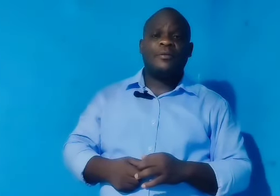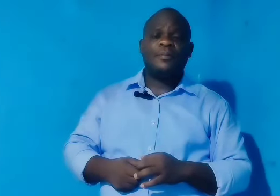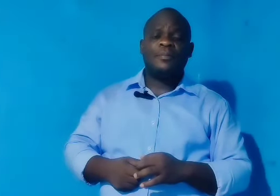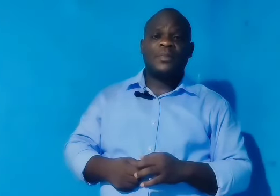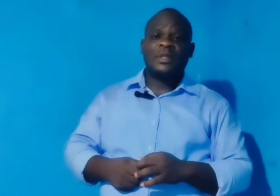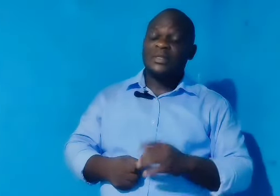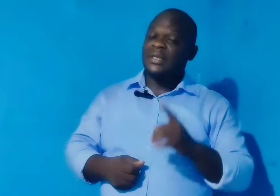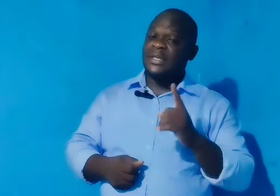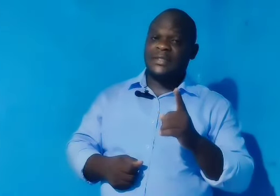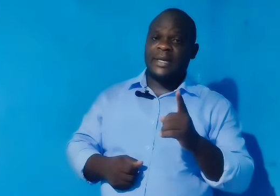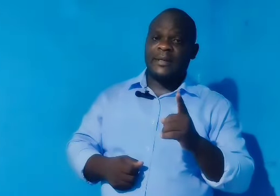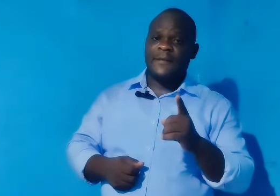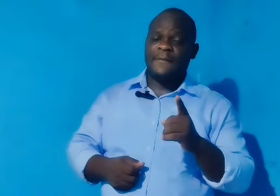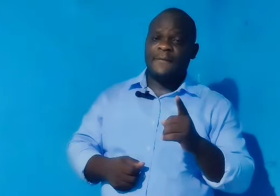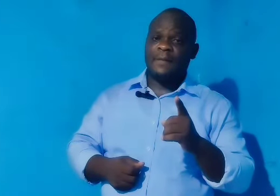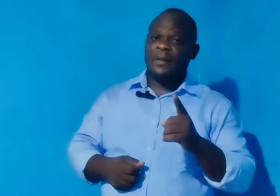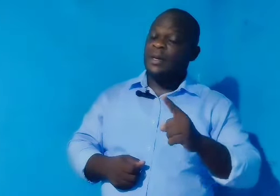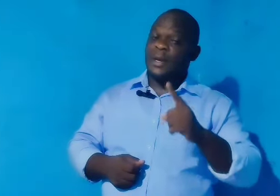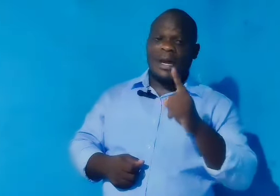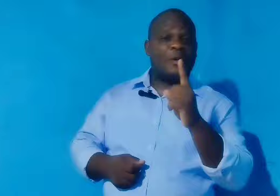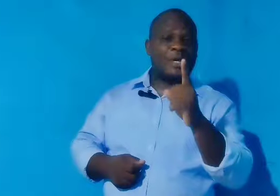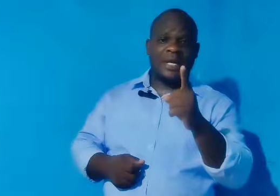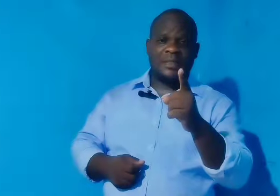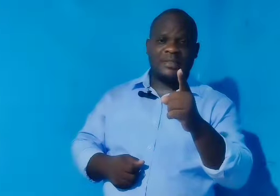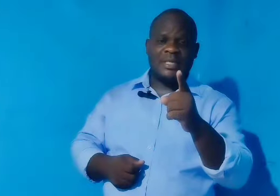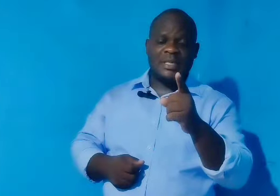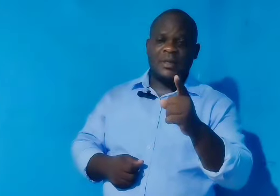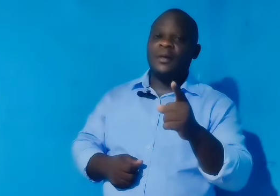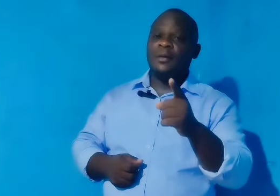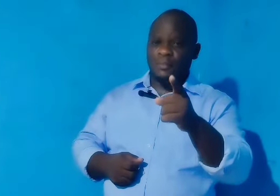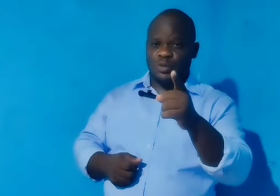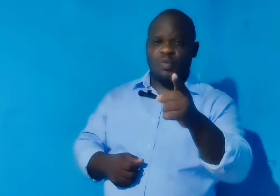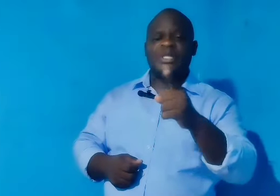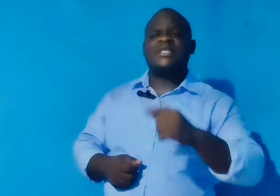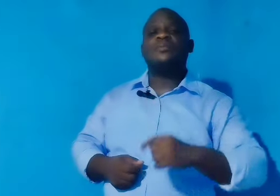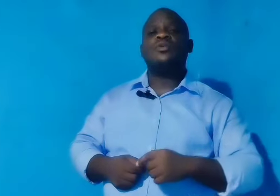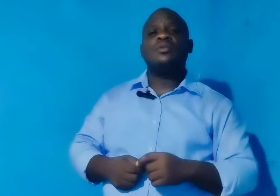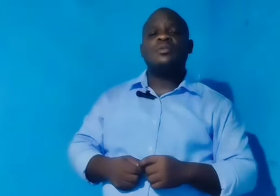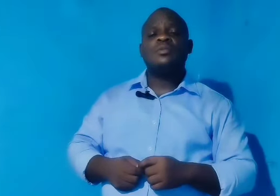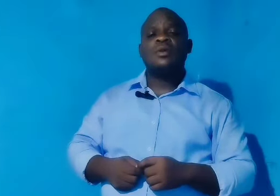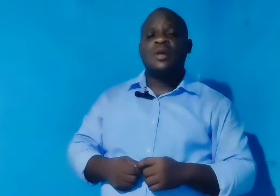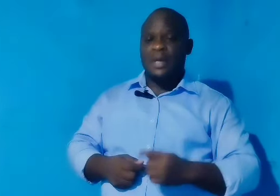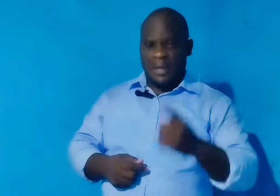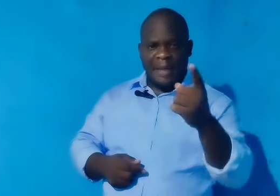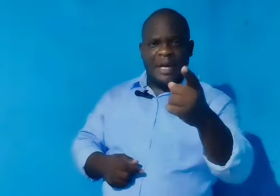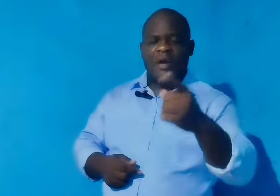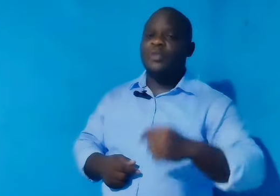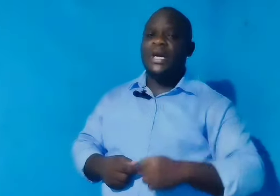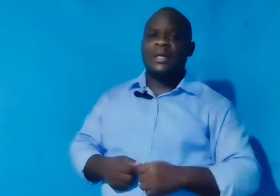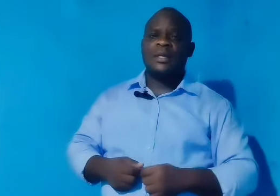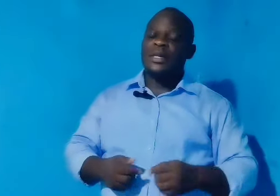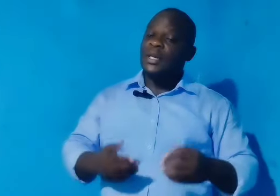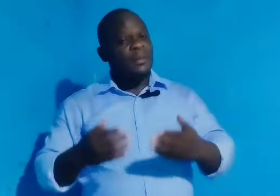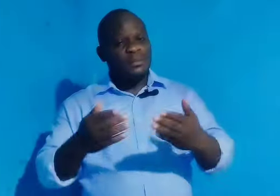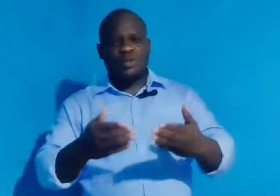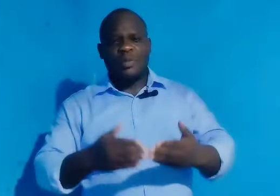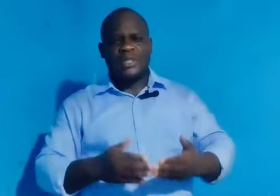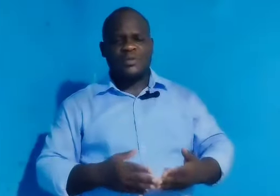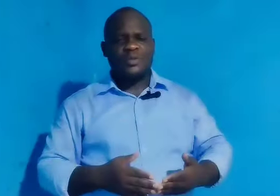Sikiriza Kama una kazi Mshukuru manyezi mungu Kama hauna Mshukuru manyezi